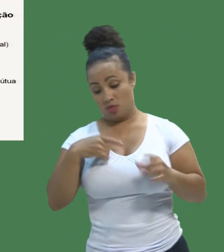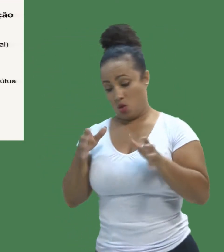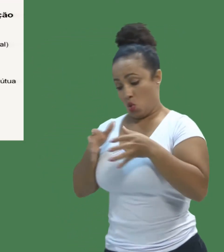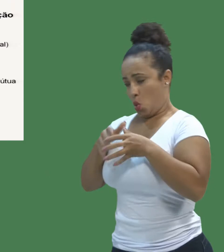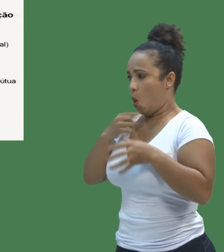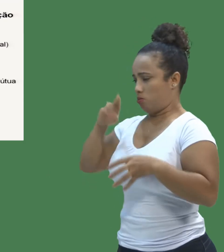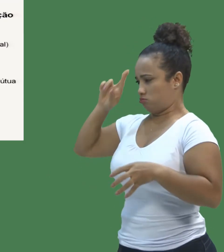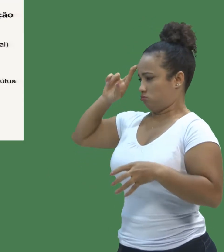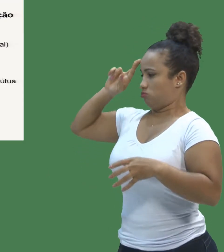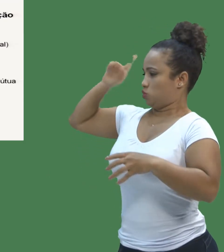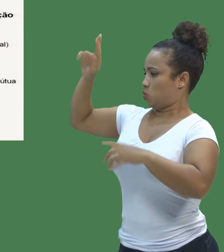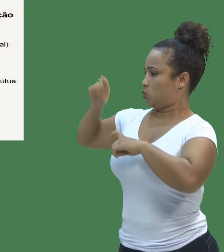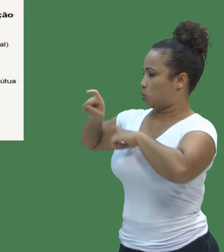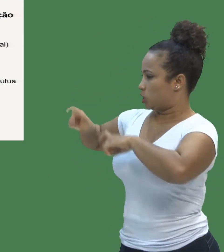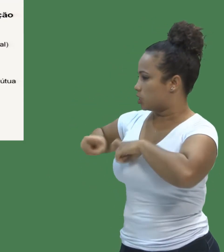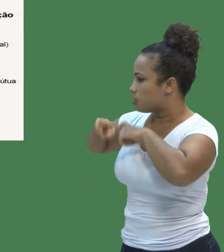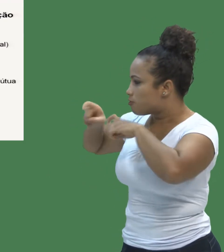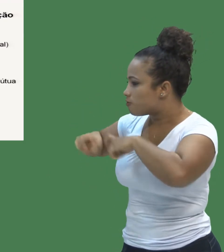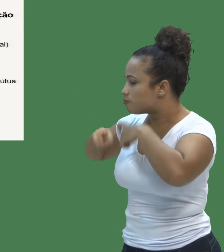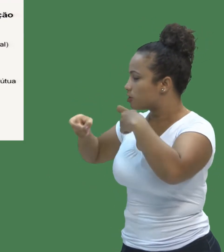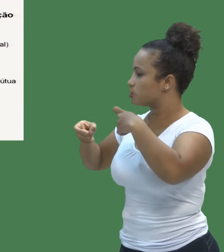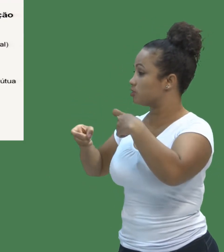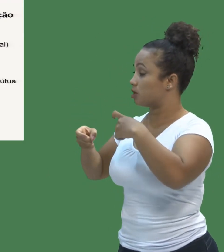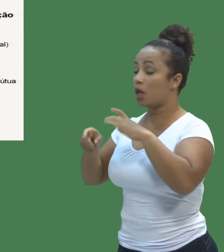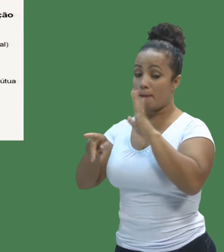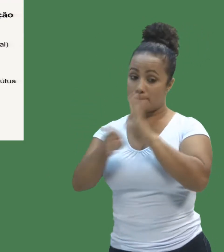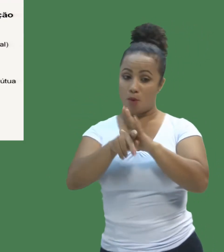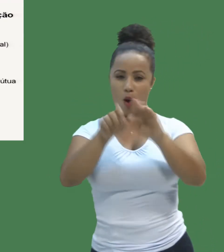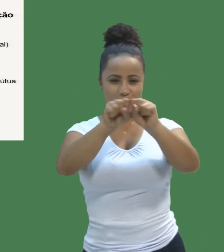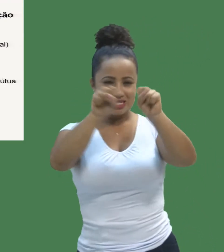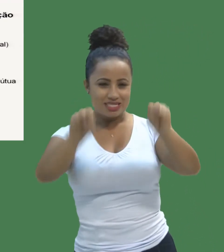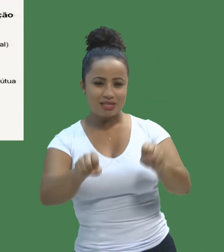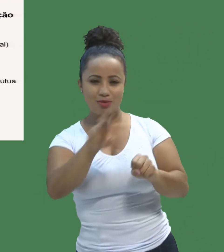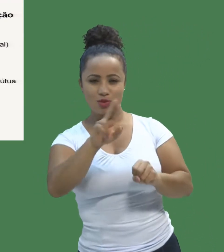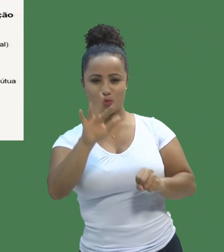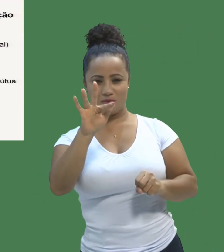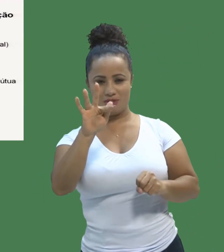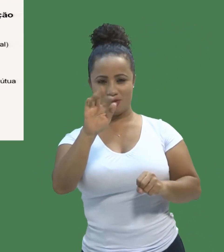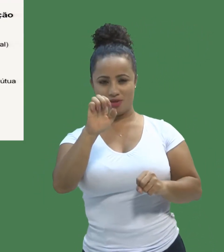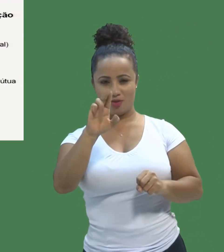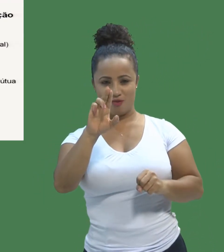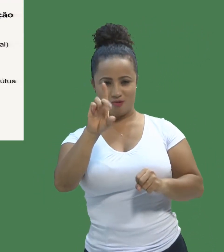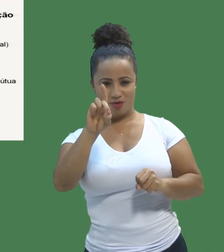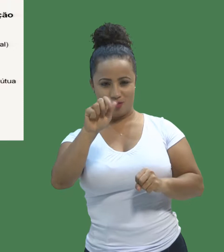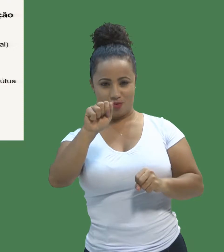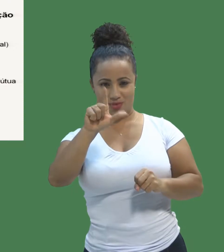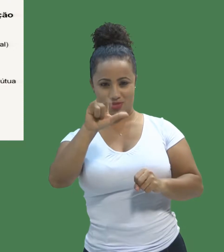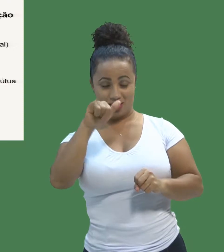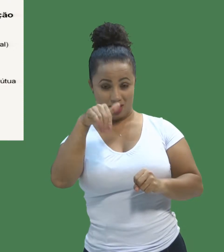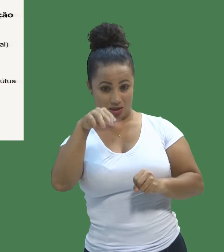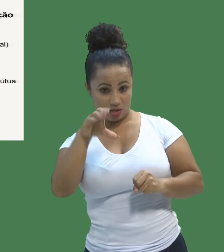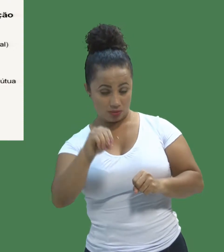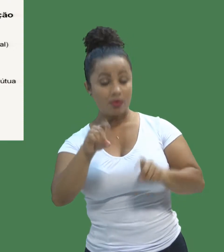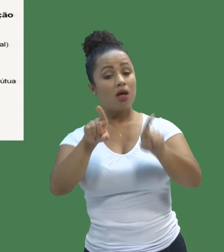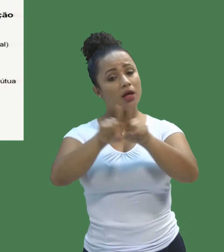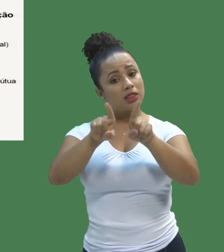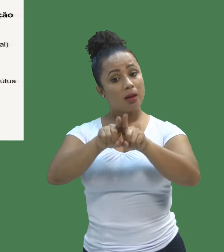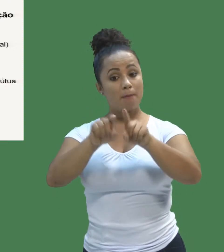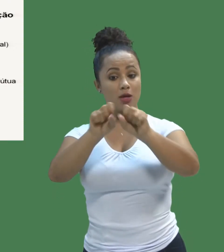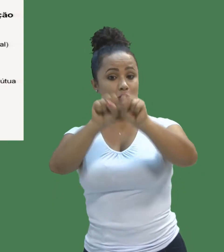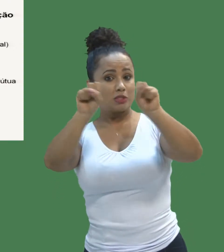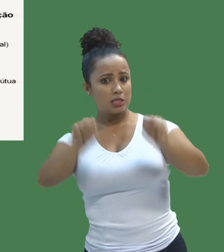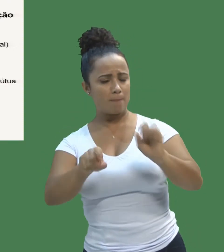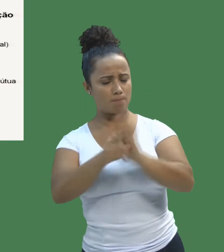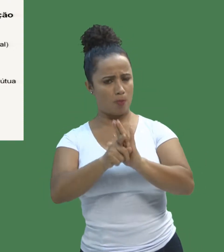o servo, no sistema chamado feudalismo, e no sistema capitalista,